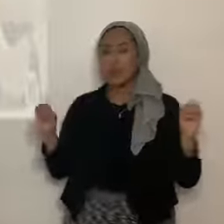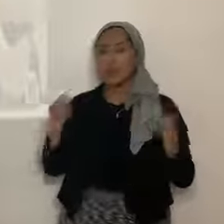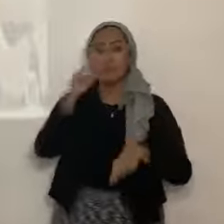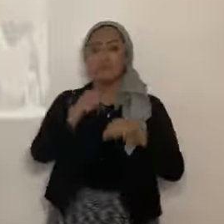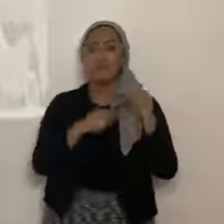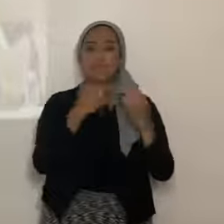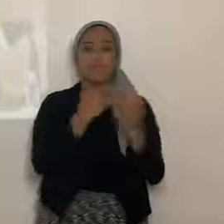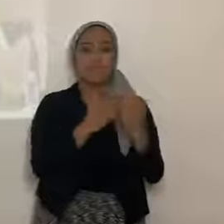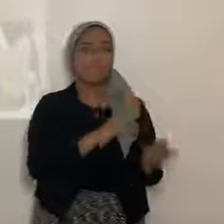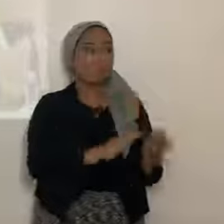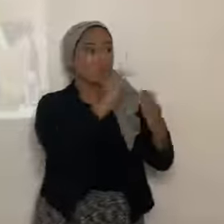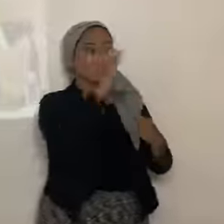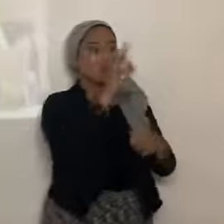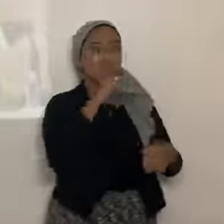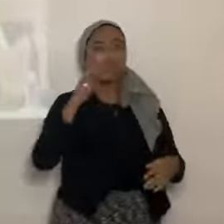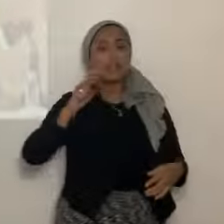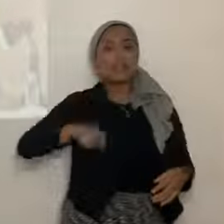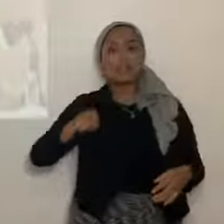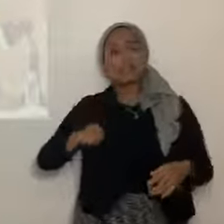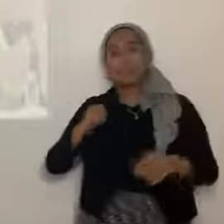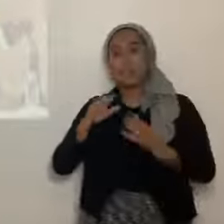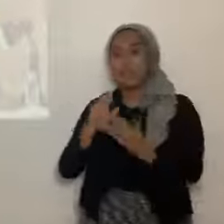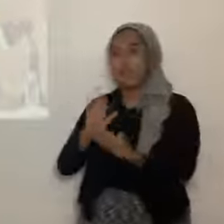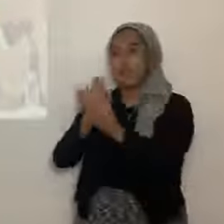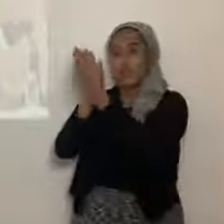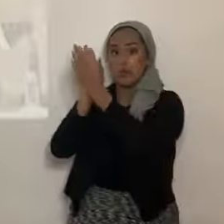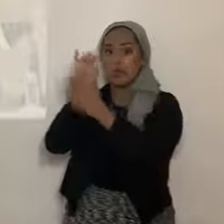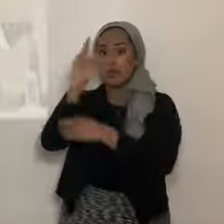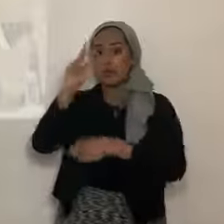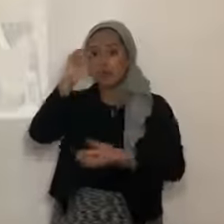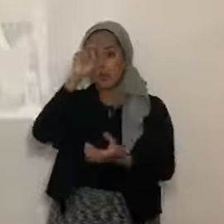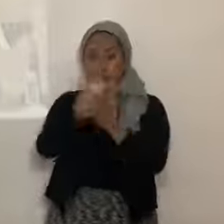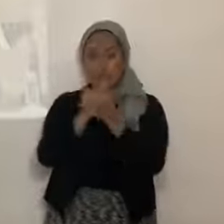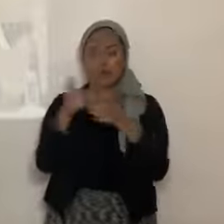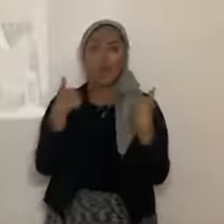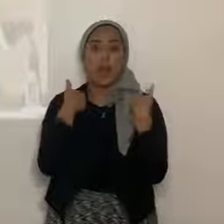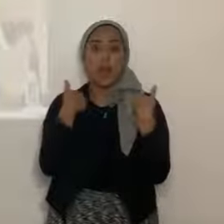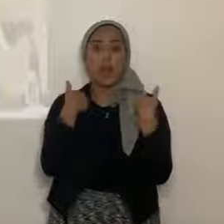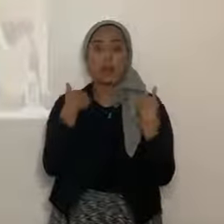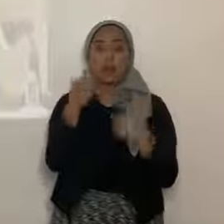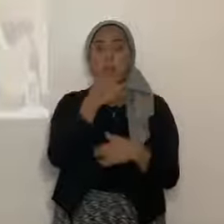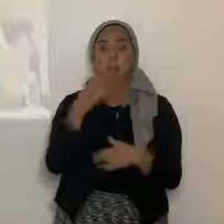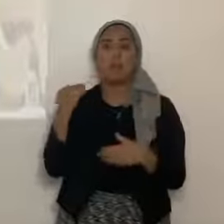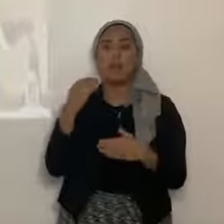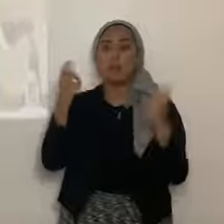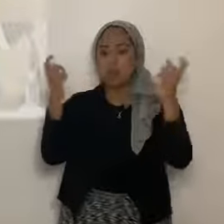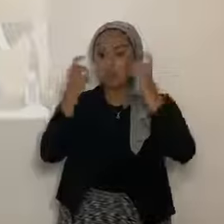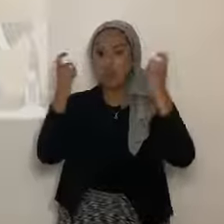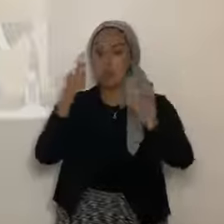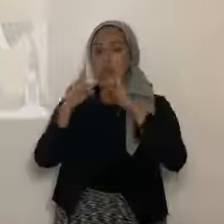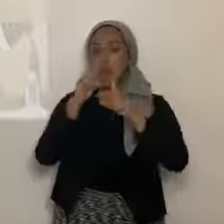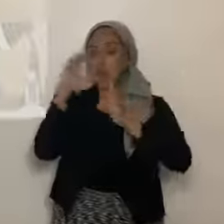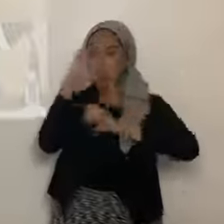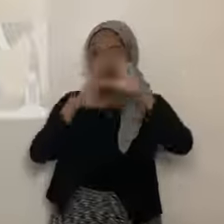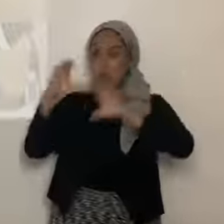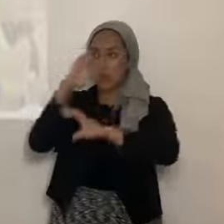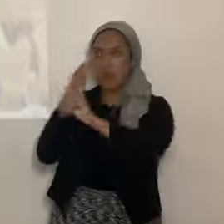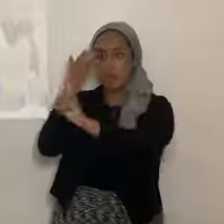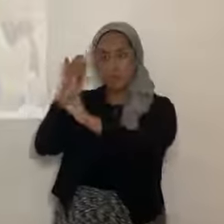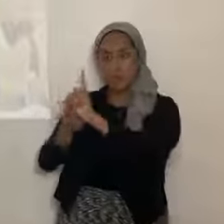a Yahweh, porque es necesario que el que se acerca a Yahweh crea que le hay y que es galardón de los que le buscan. O sea, hay que buscar a